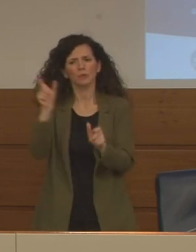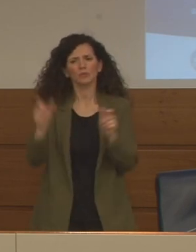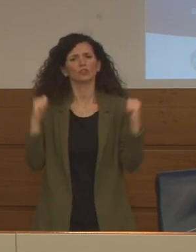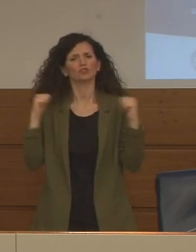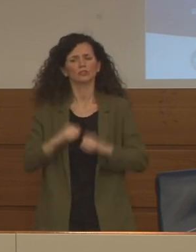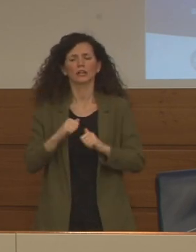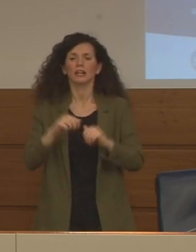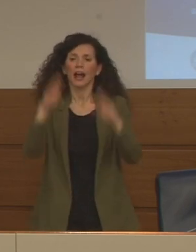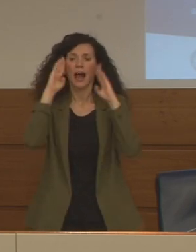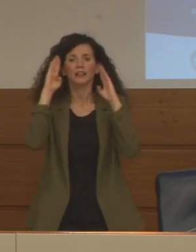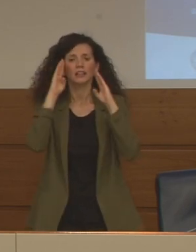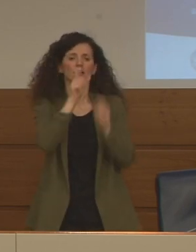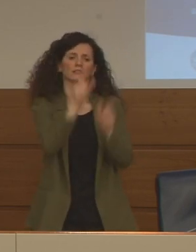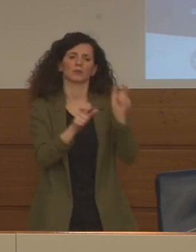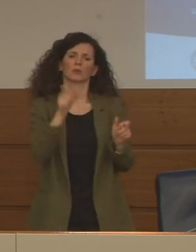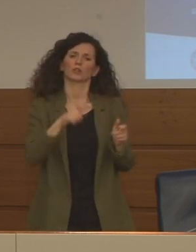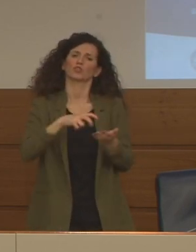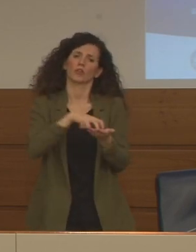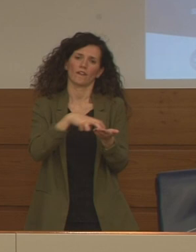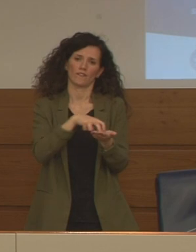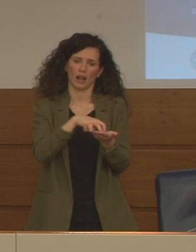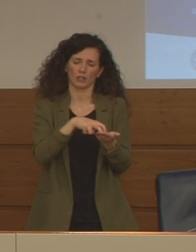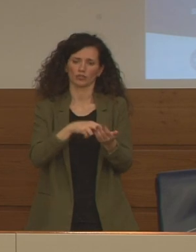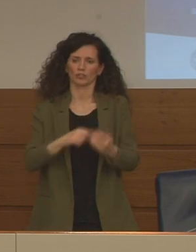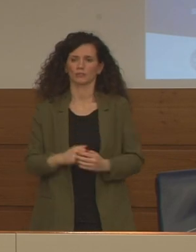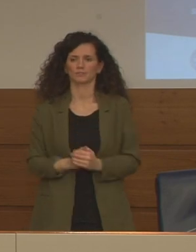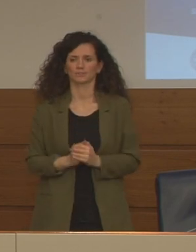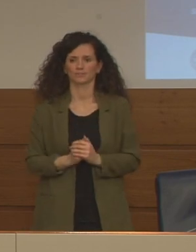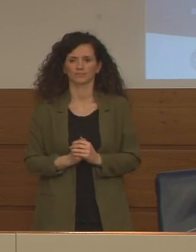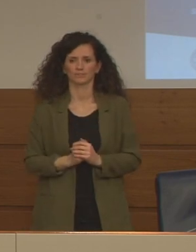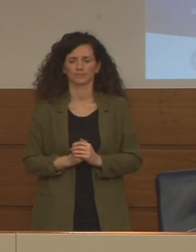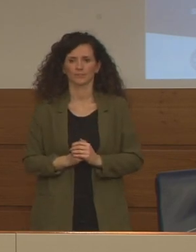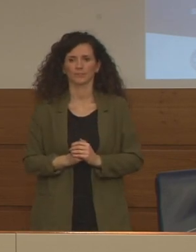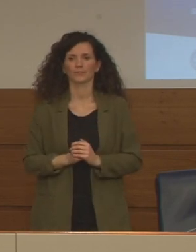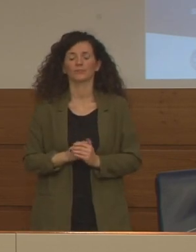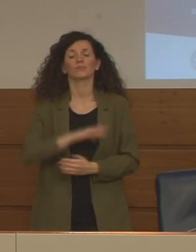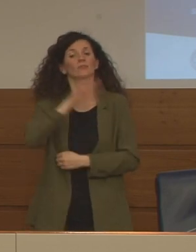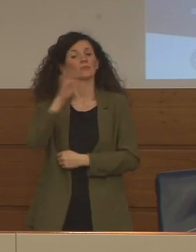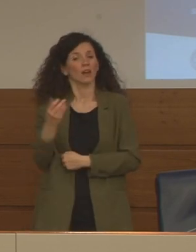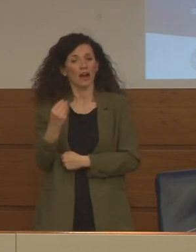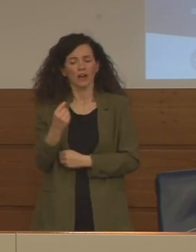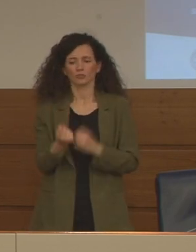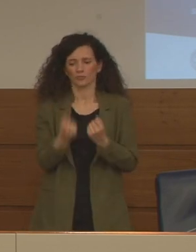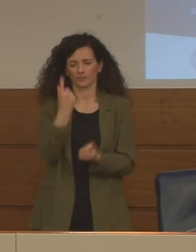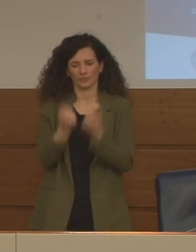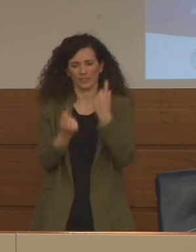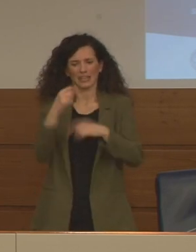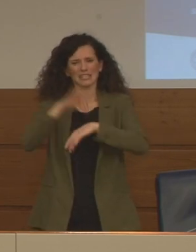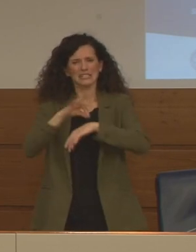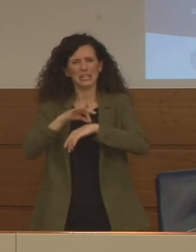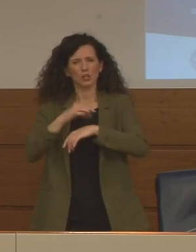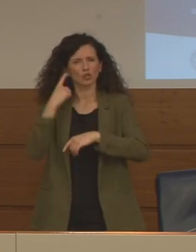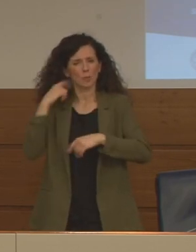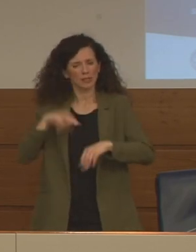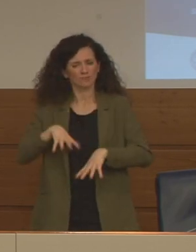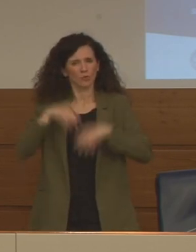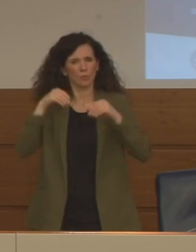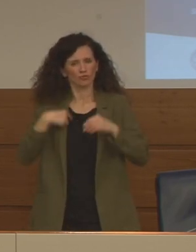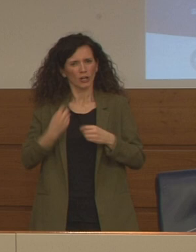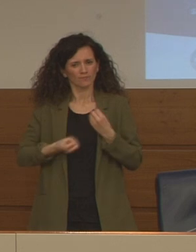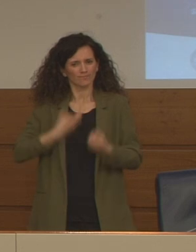fragili l'altro elemento che si conferma sulle tipi di sintomatologia prevalente che caratterizza